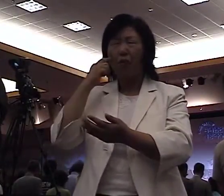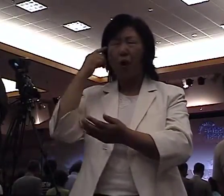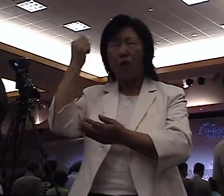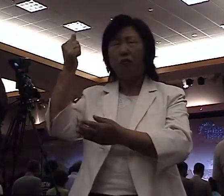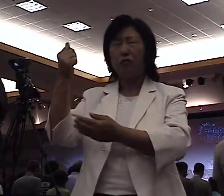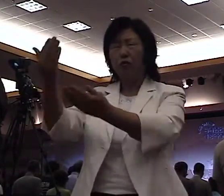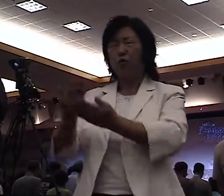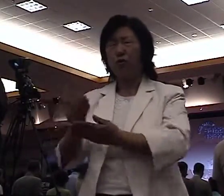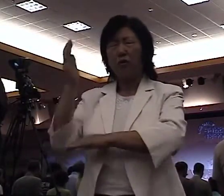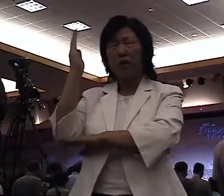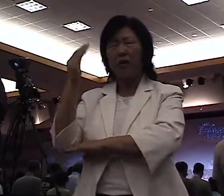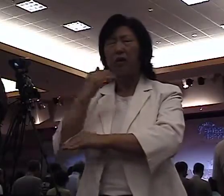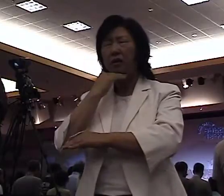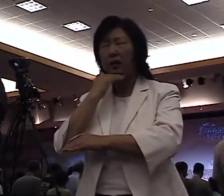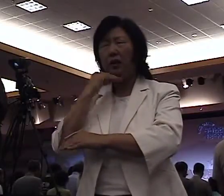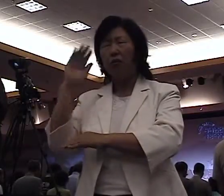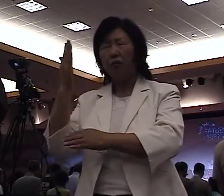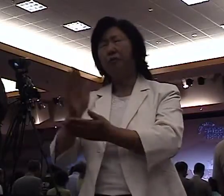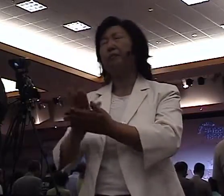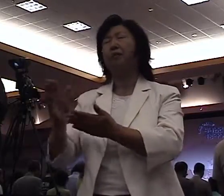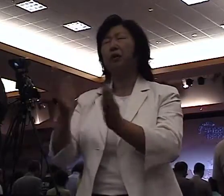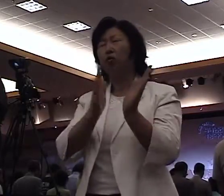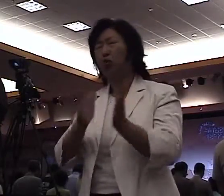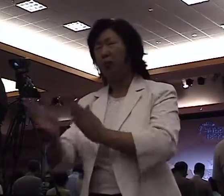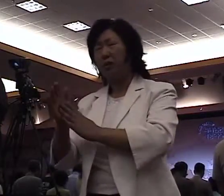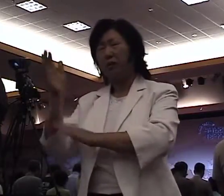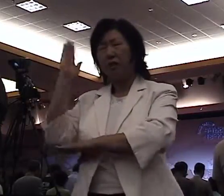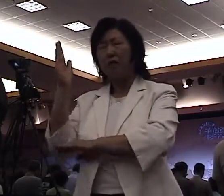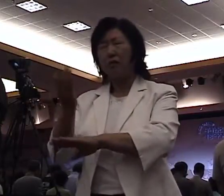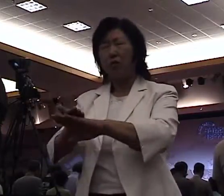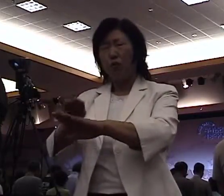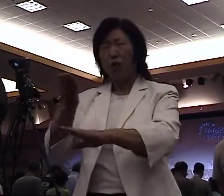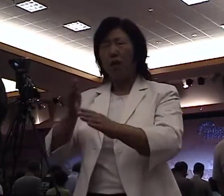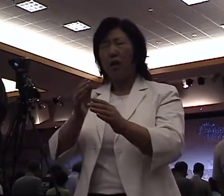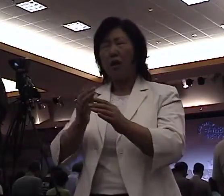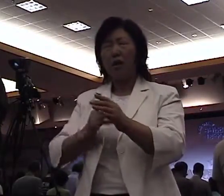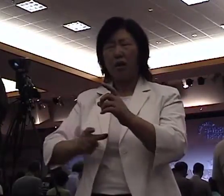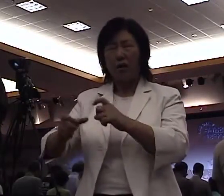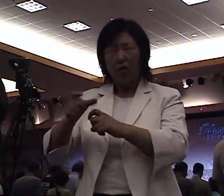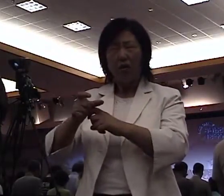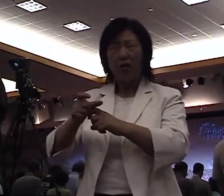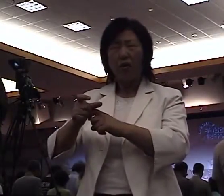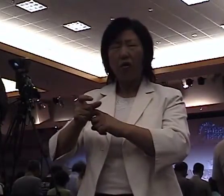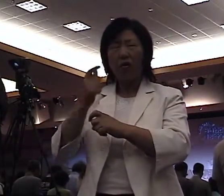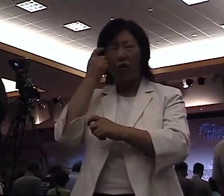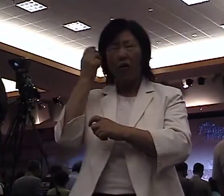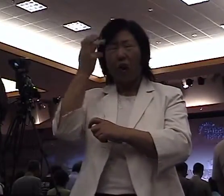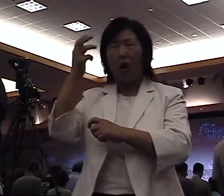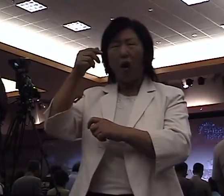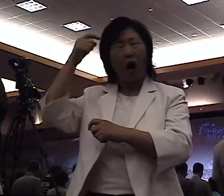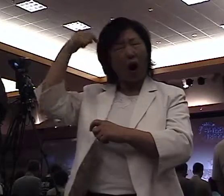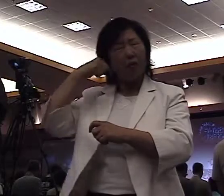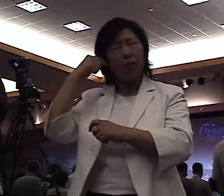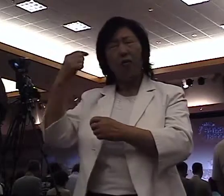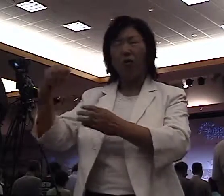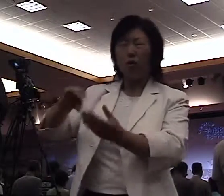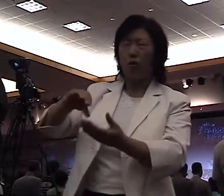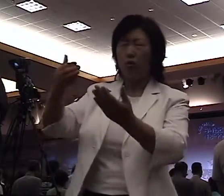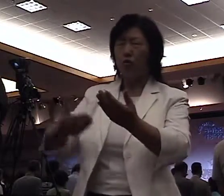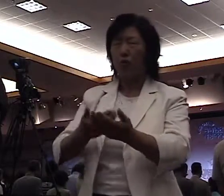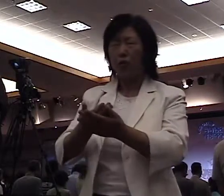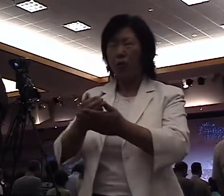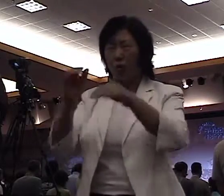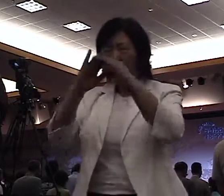주실 말씀을 기대합니다. 준비하신 말씀 위에 갑절의 영감을 부어 주시옵소서. 우리